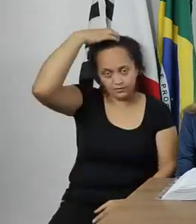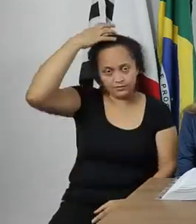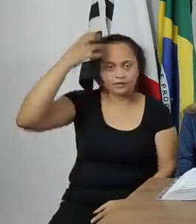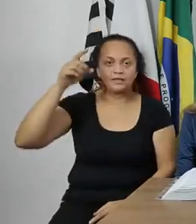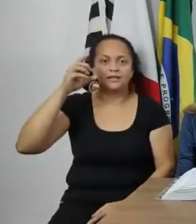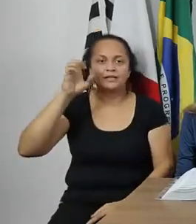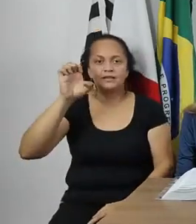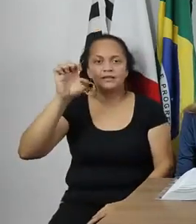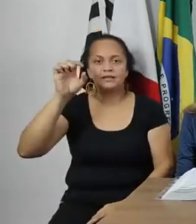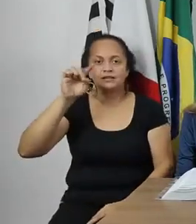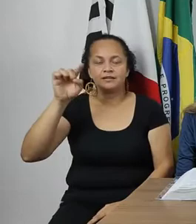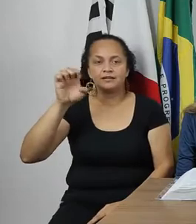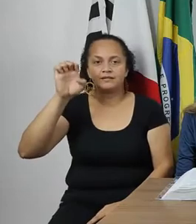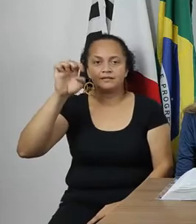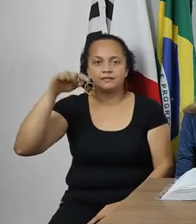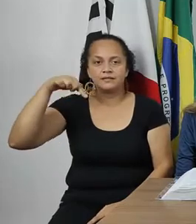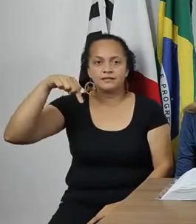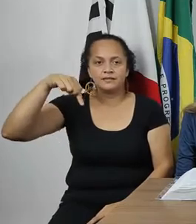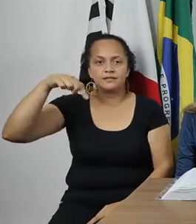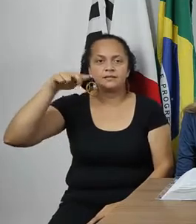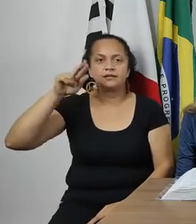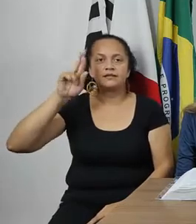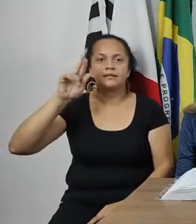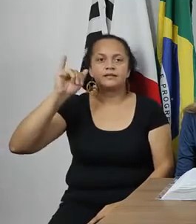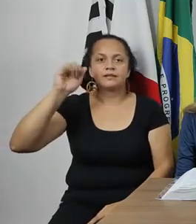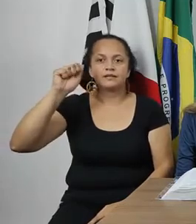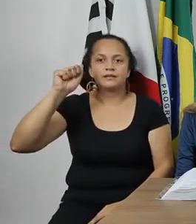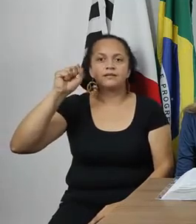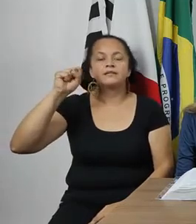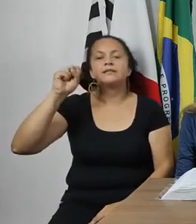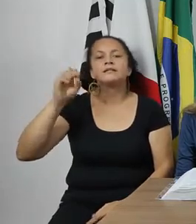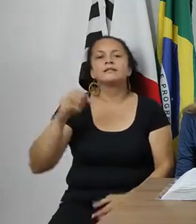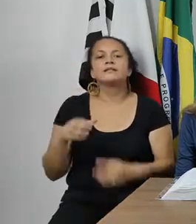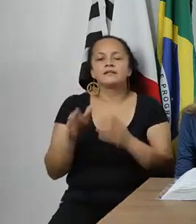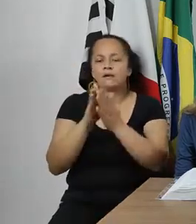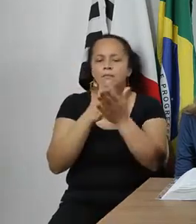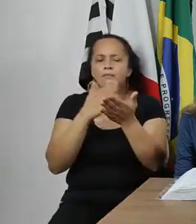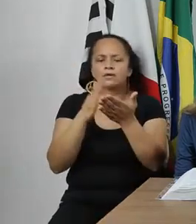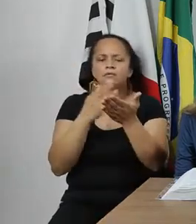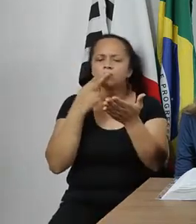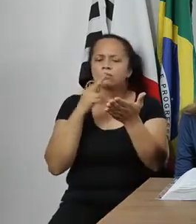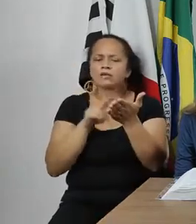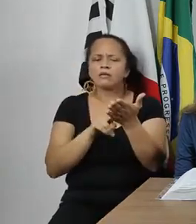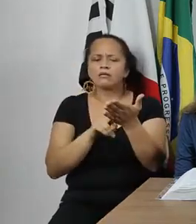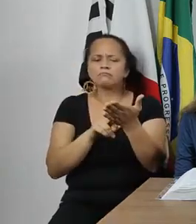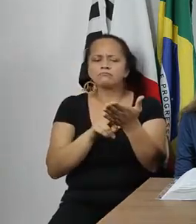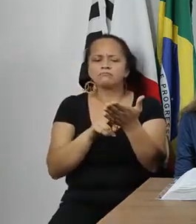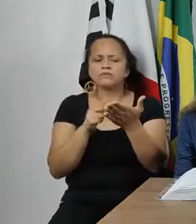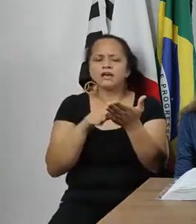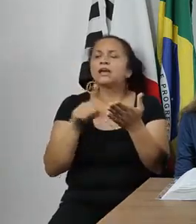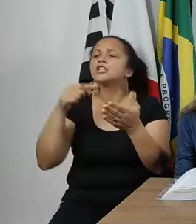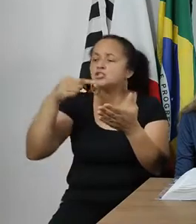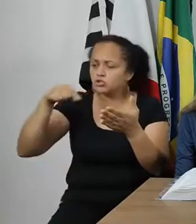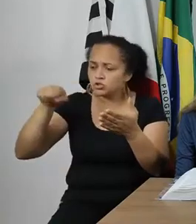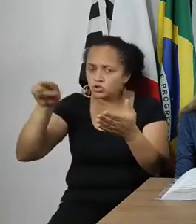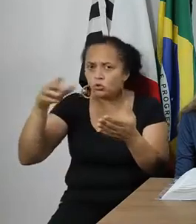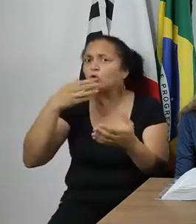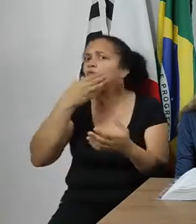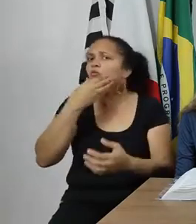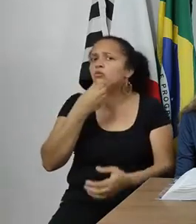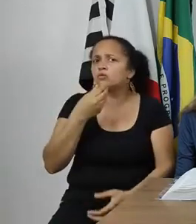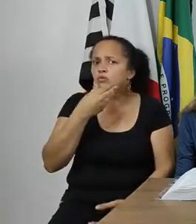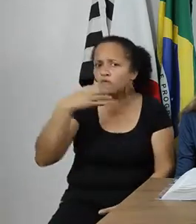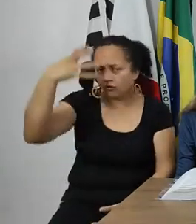dos mensageiros e a leu. Então foi até o templo. Irmãos, novamente,